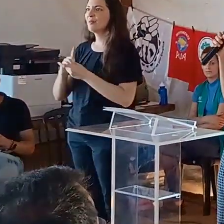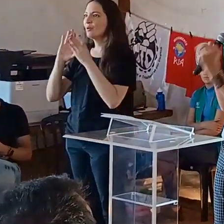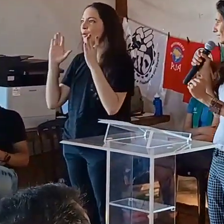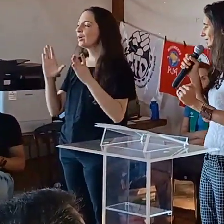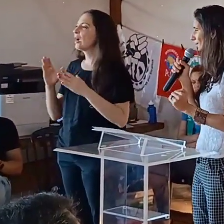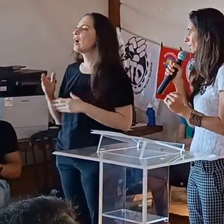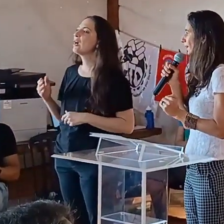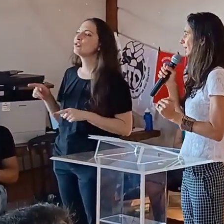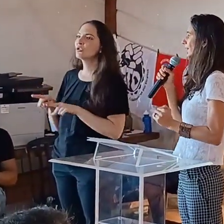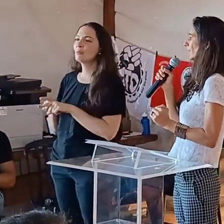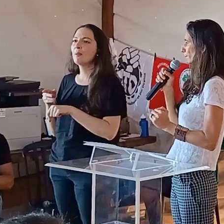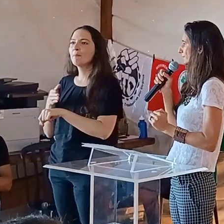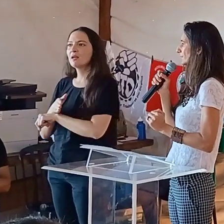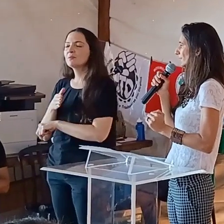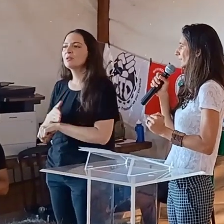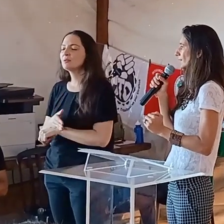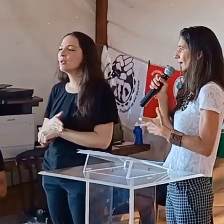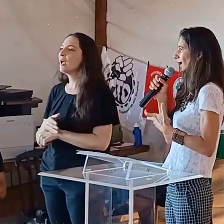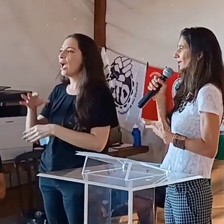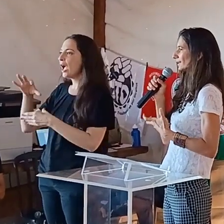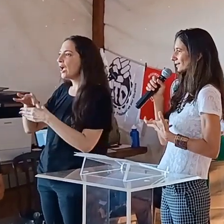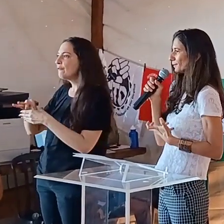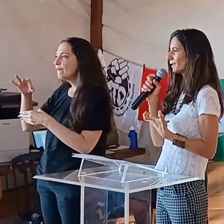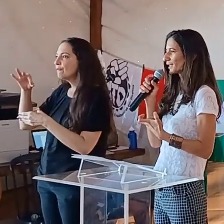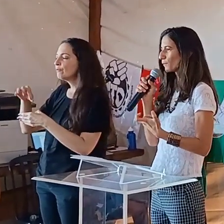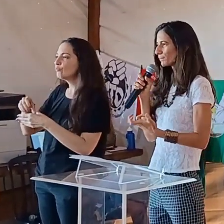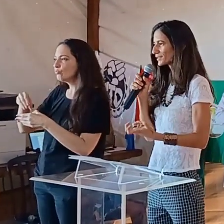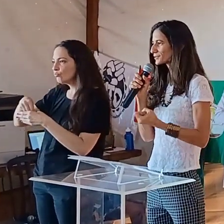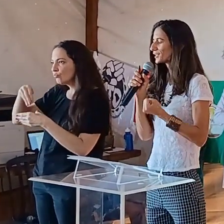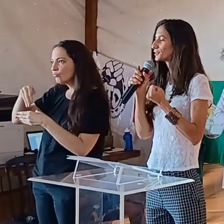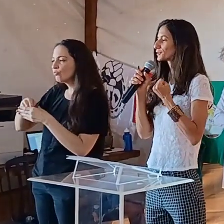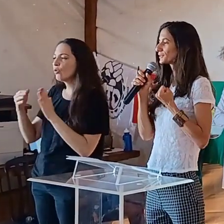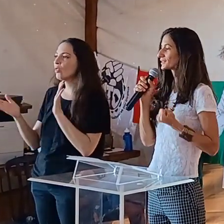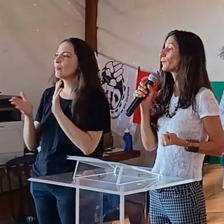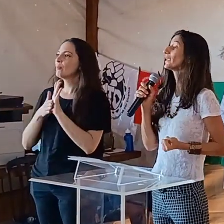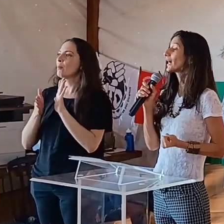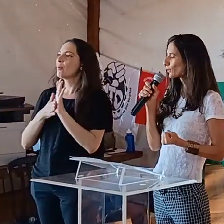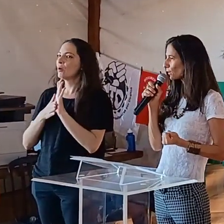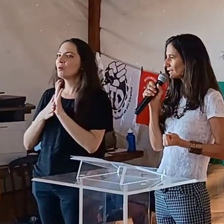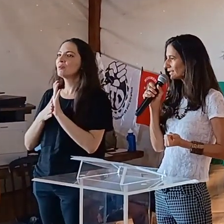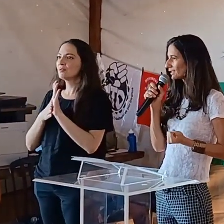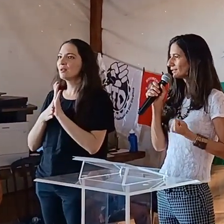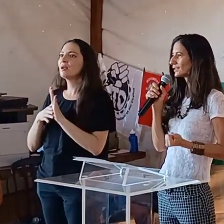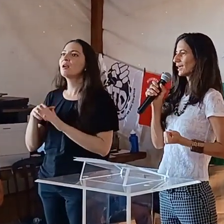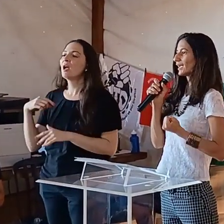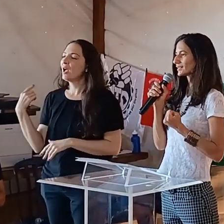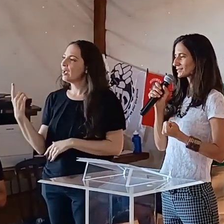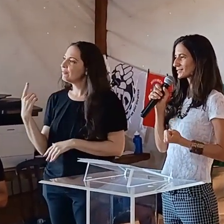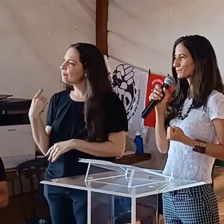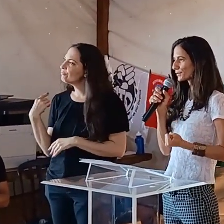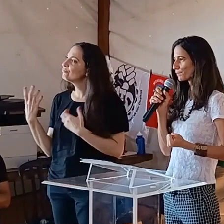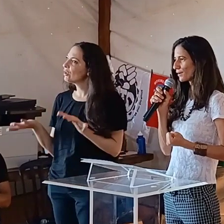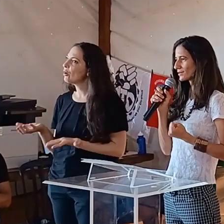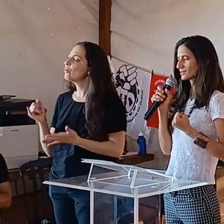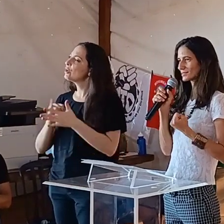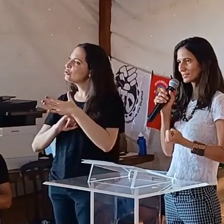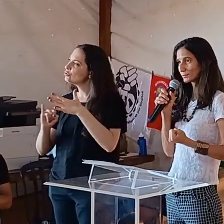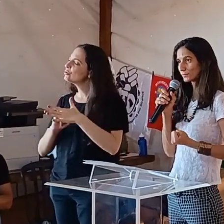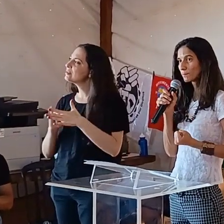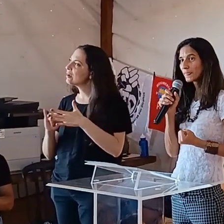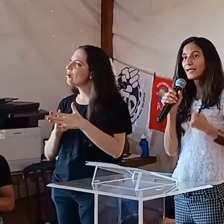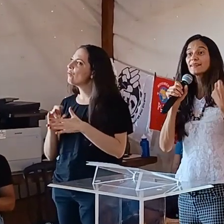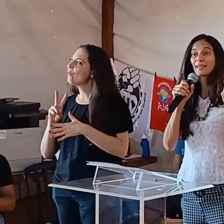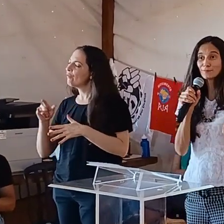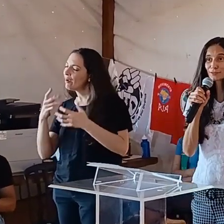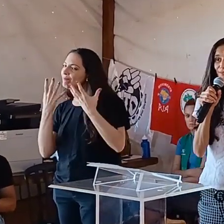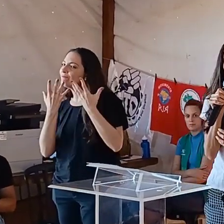elegemos proposta e cabe sim aí também ao peso da instituição em acolher essas propostas e